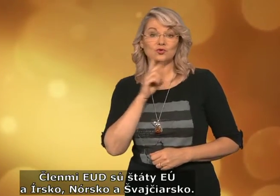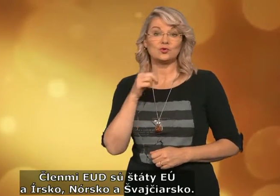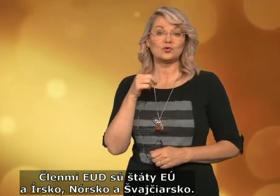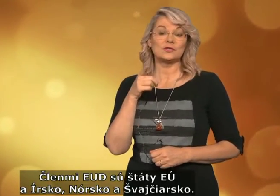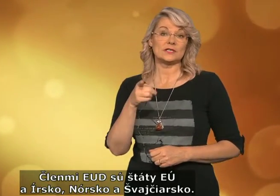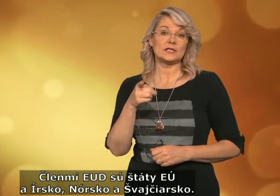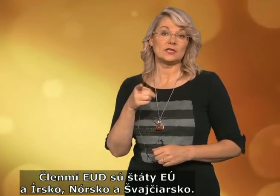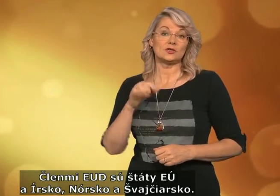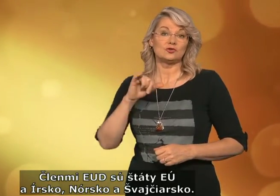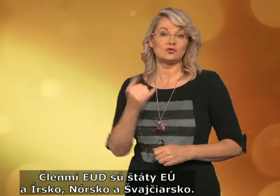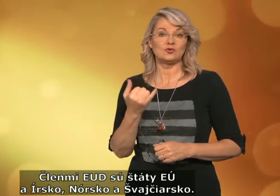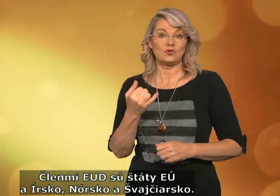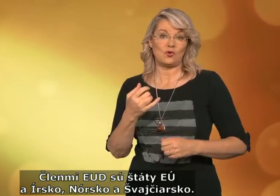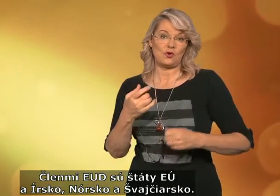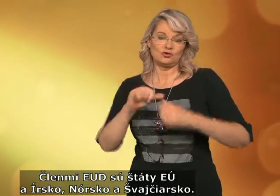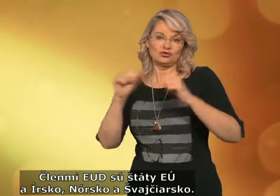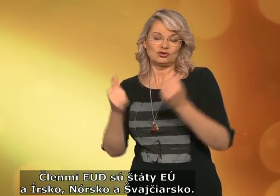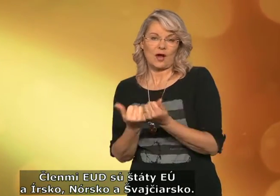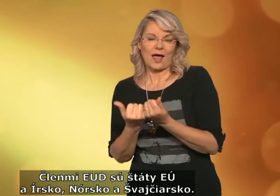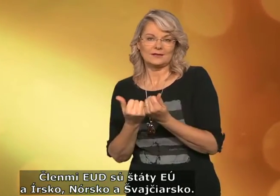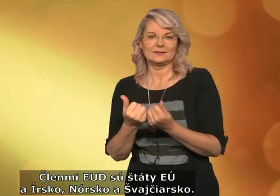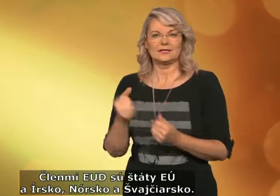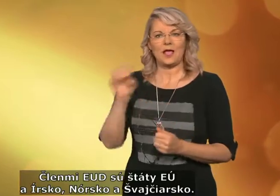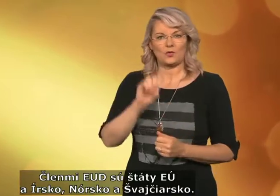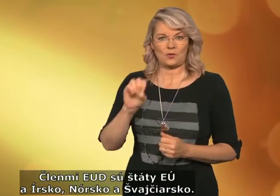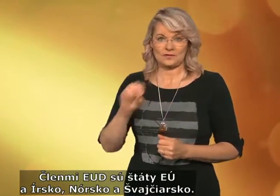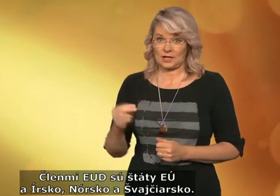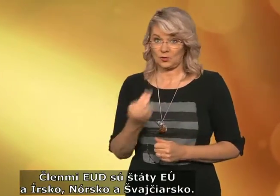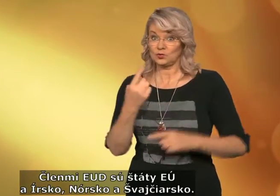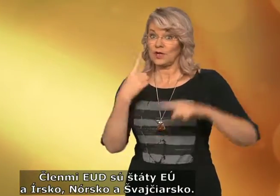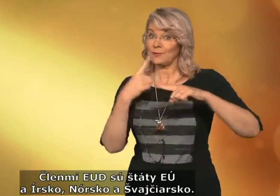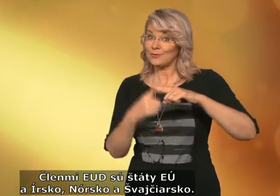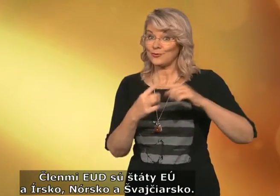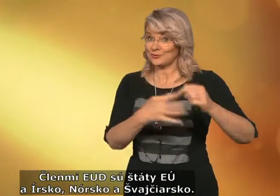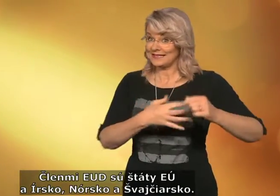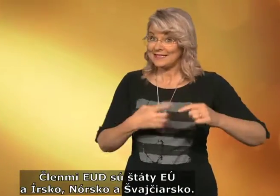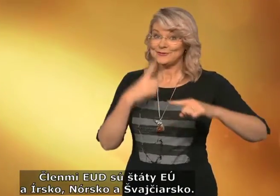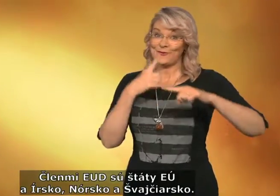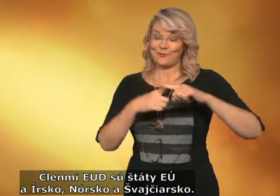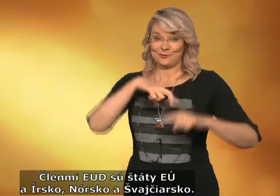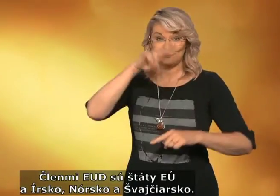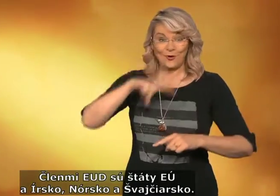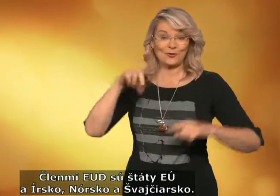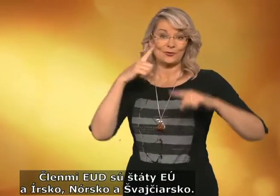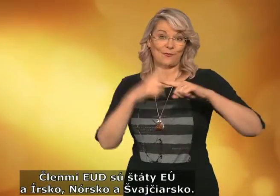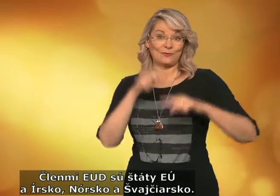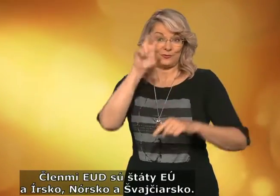únie nepočujúcich sú štáty EÚ a Írsko, Norsko a Švajčiarsko.